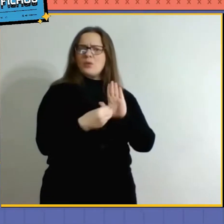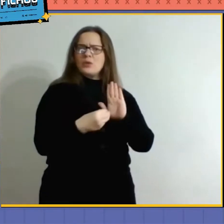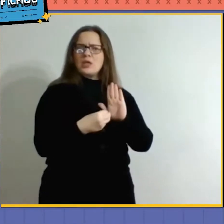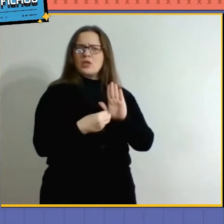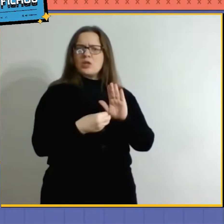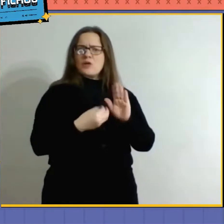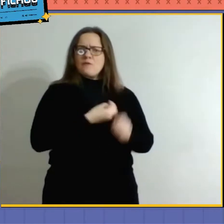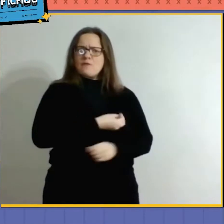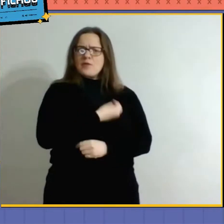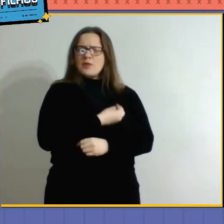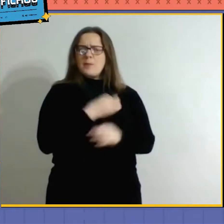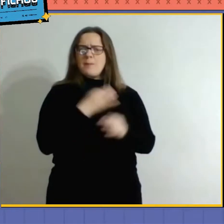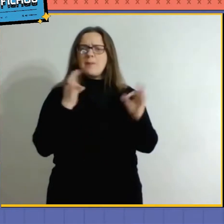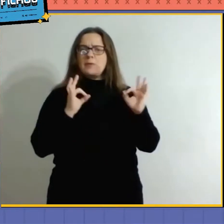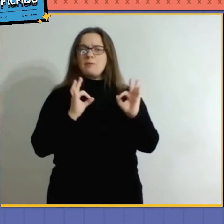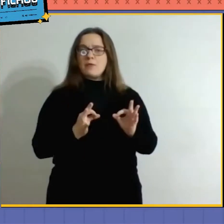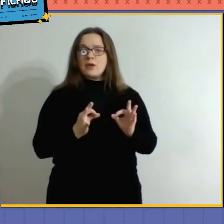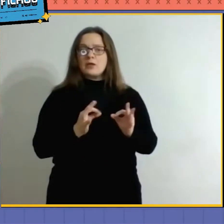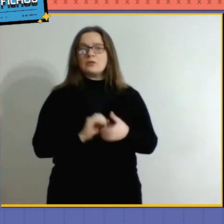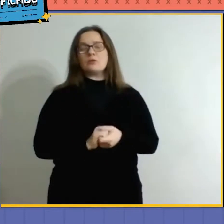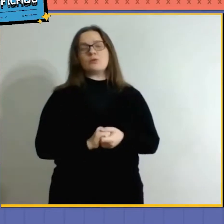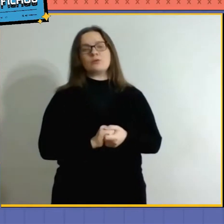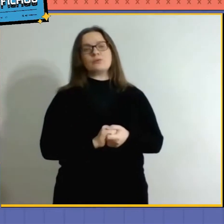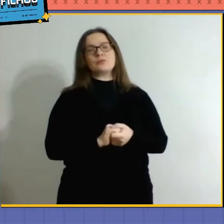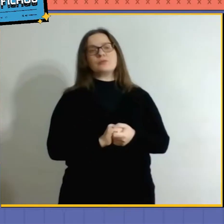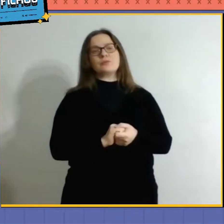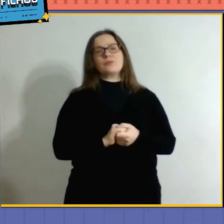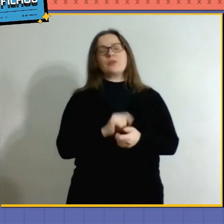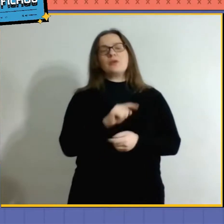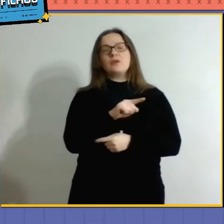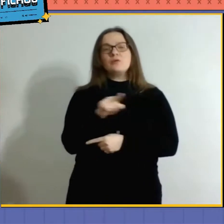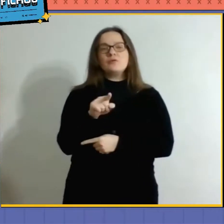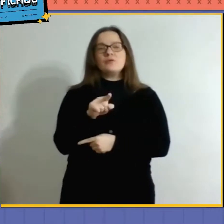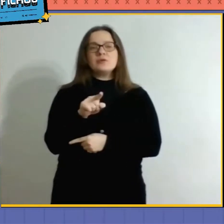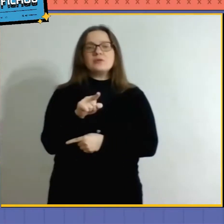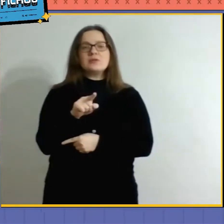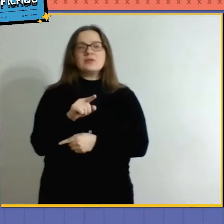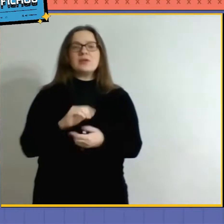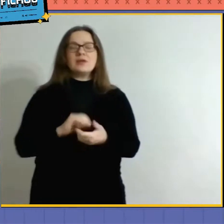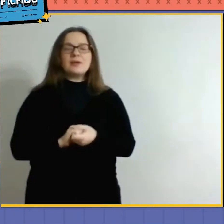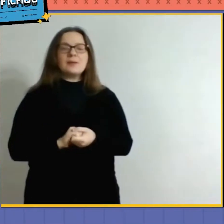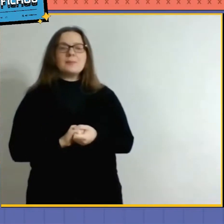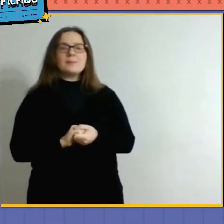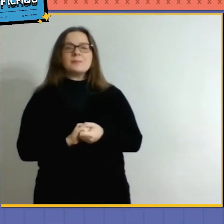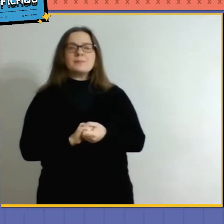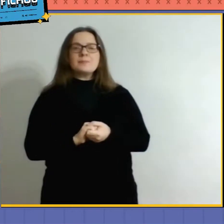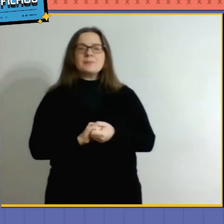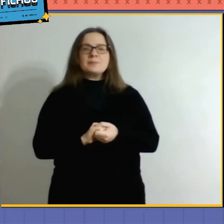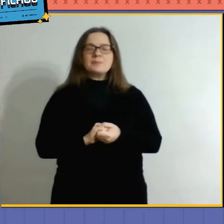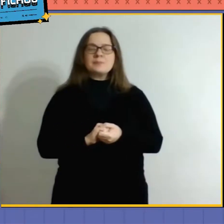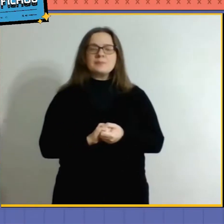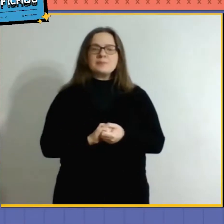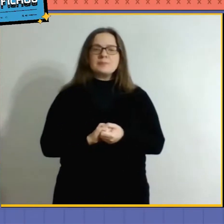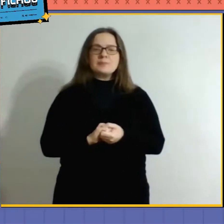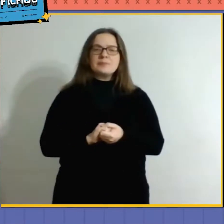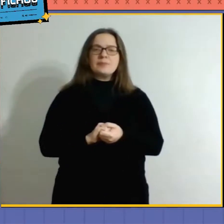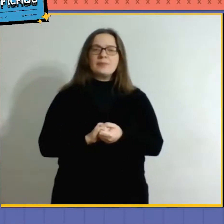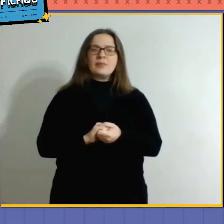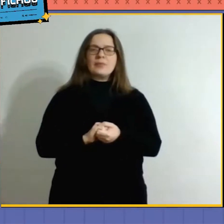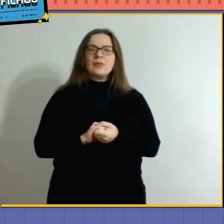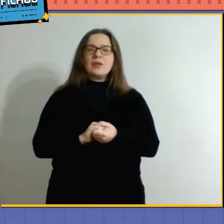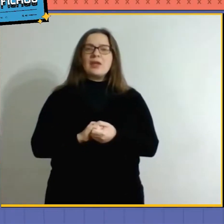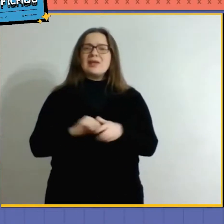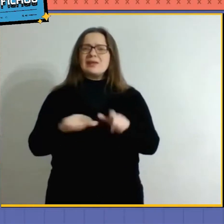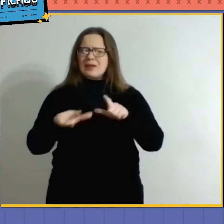trabalho né Inicial aí como mesmo sendo menor de idade né isso é possível se você tiver no seu trabalho